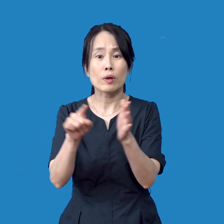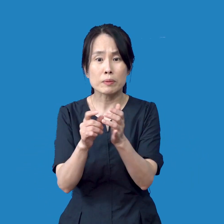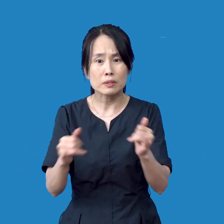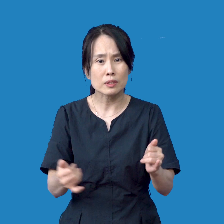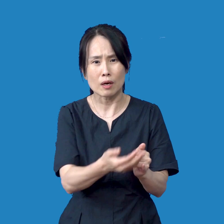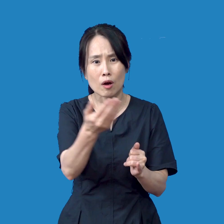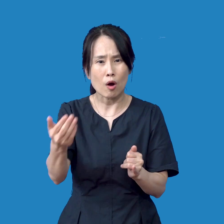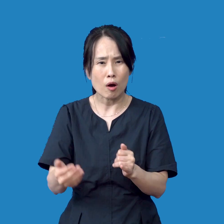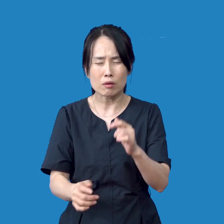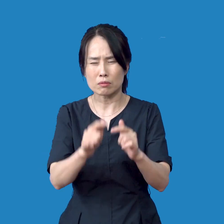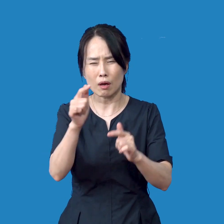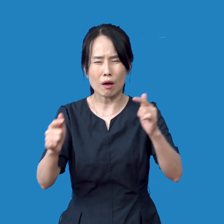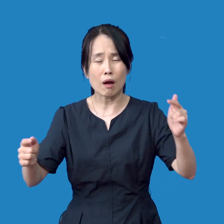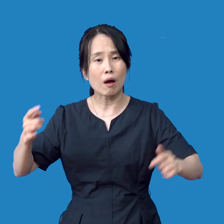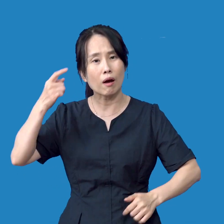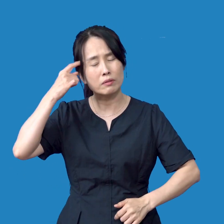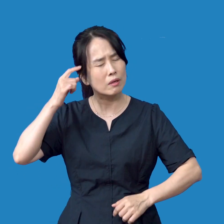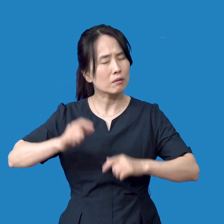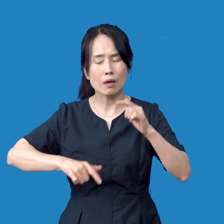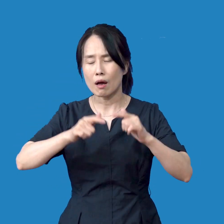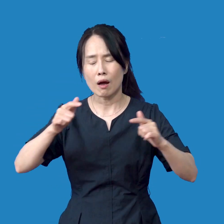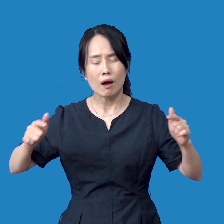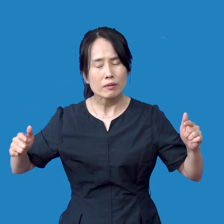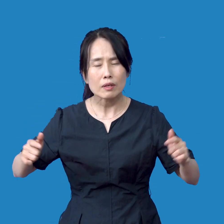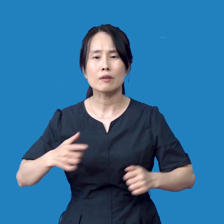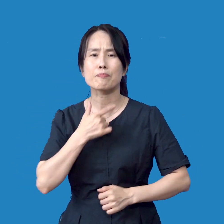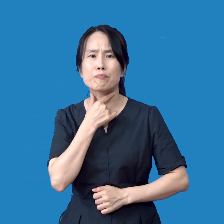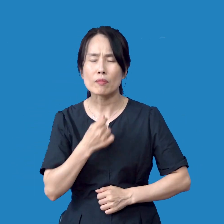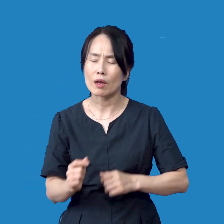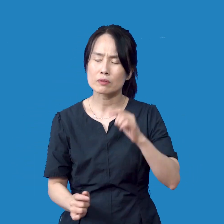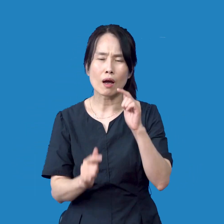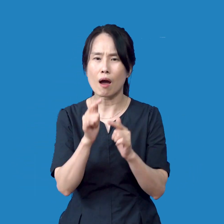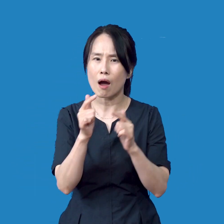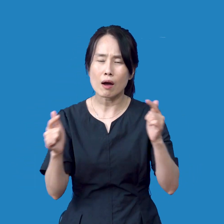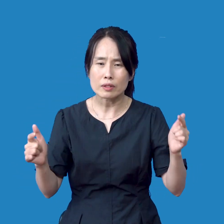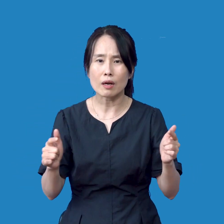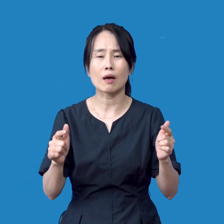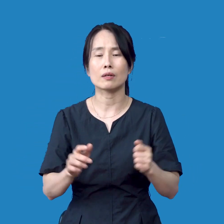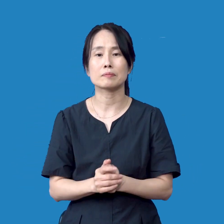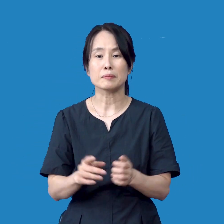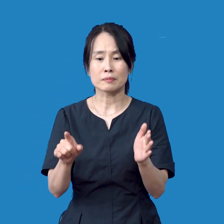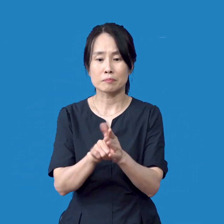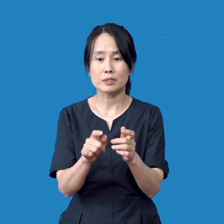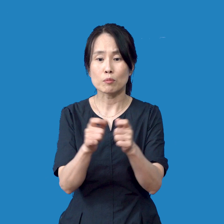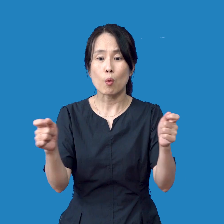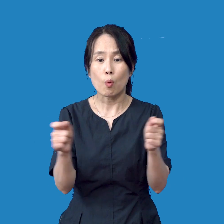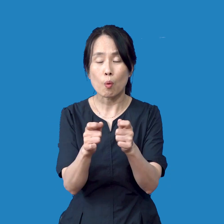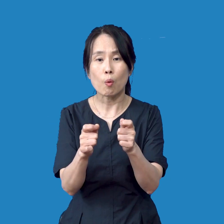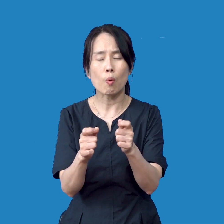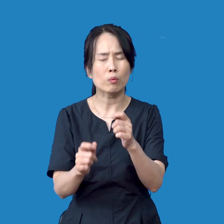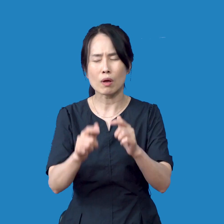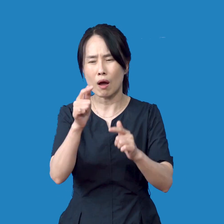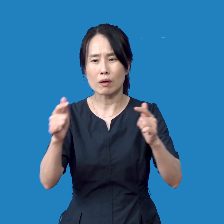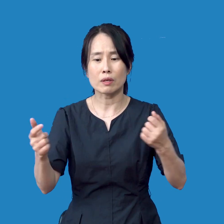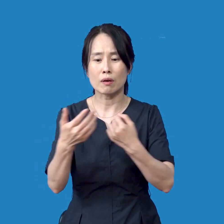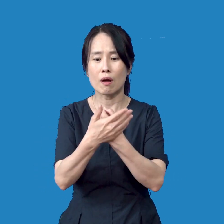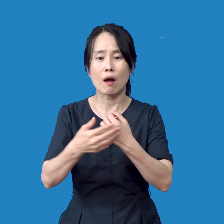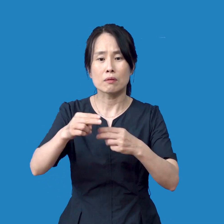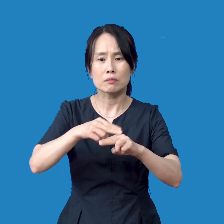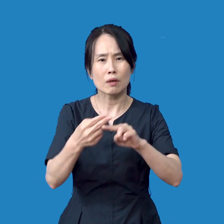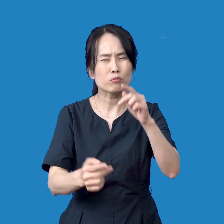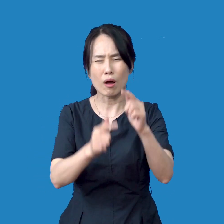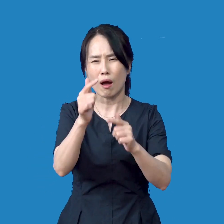생각도 다르고 또 의견도 다르고 신앙 연륜도 다르고 은사도 다르고 다